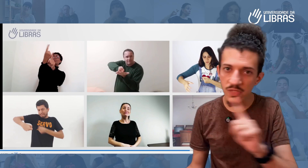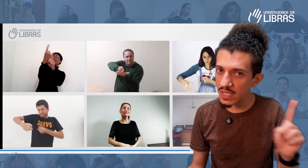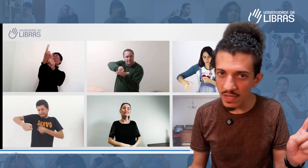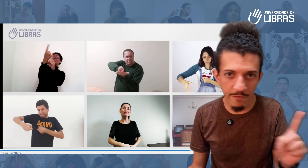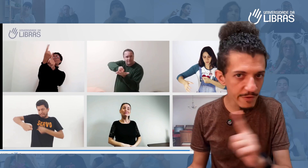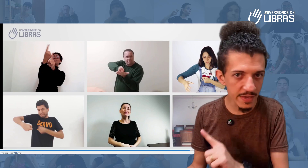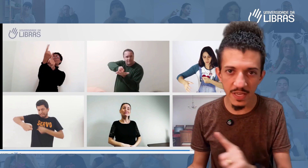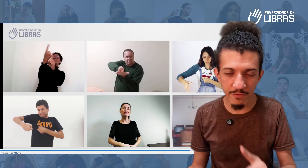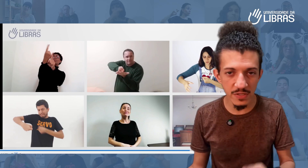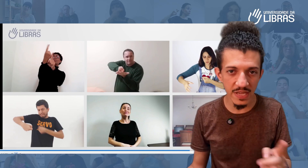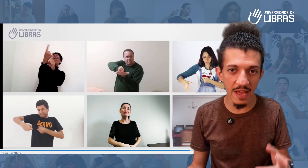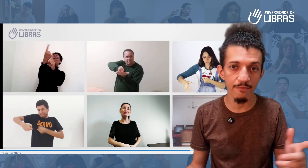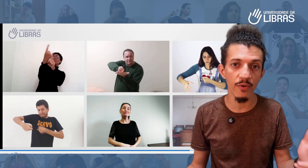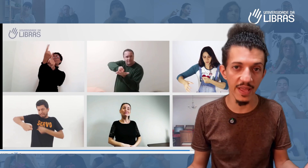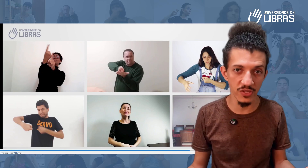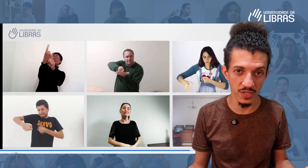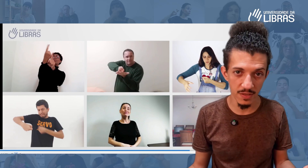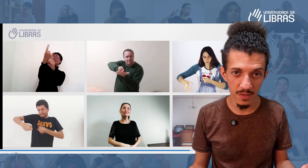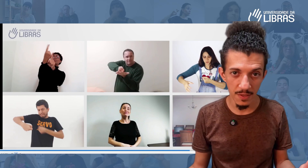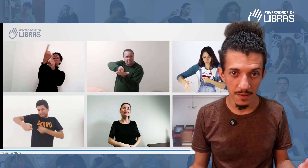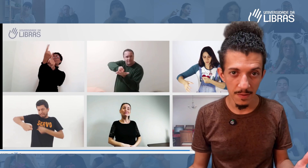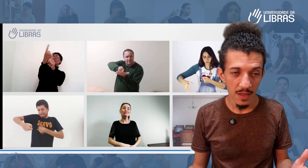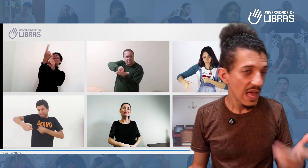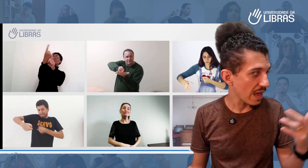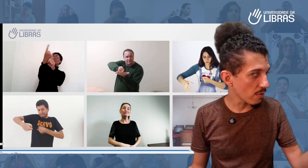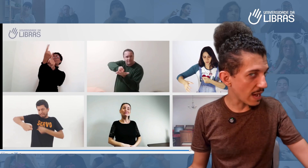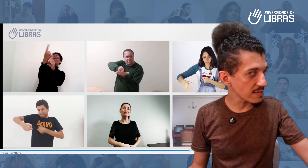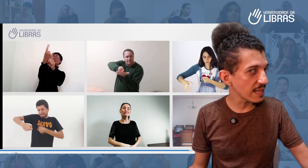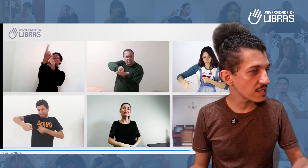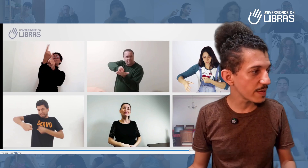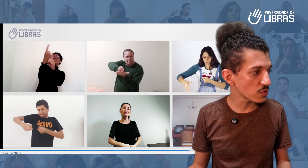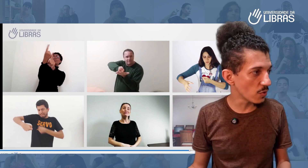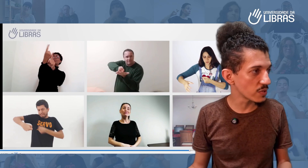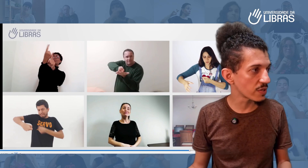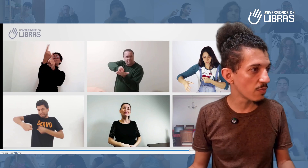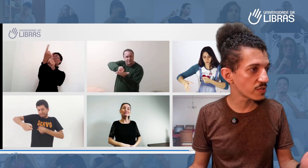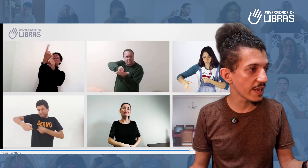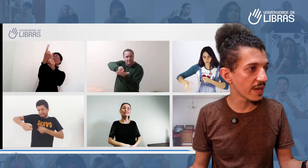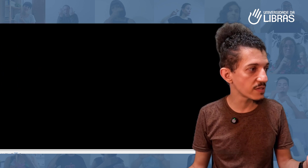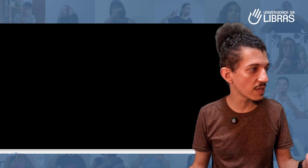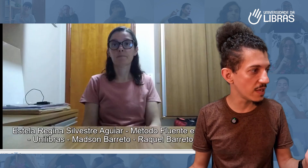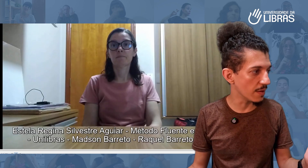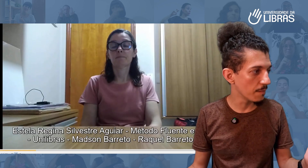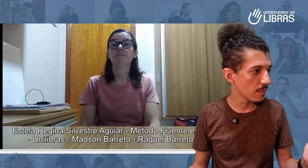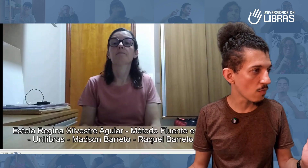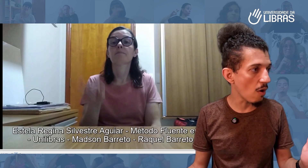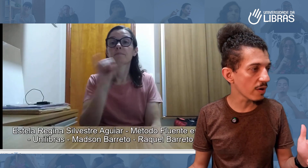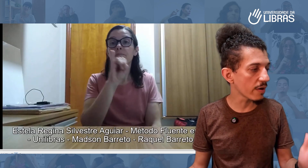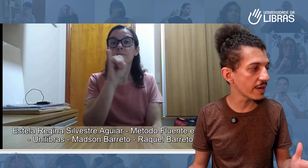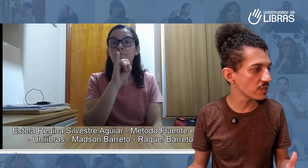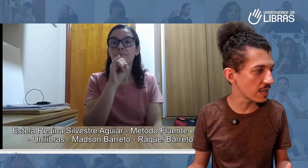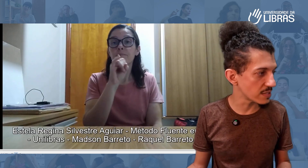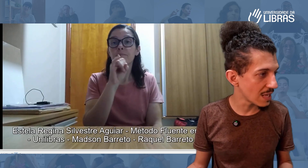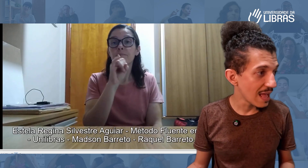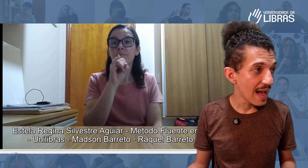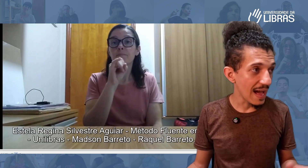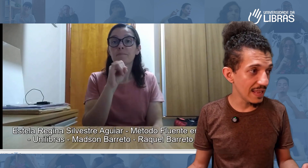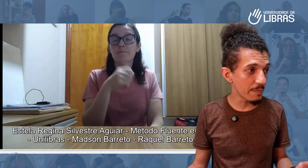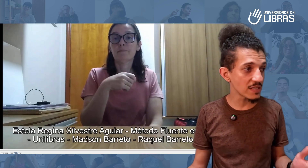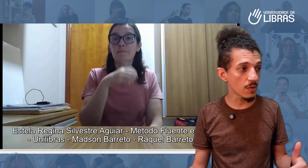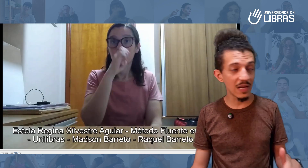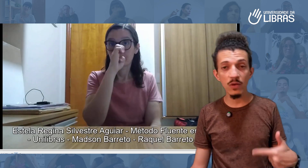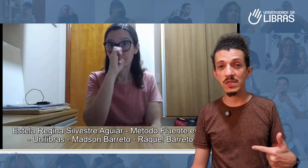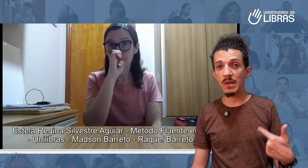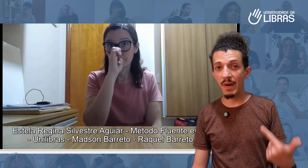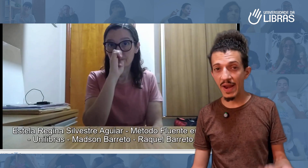não significa que você é fluente. Era o caso dessas pessoas que eu mostrei antes aqui. Qual que é o grande lance? A